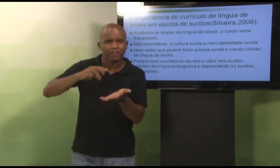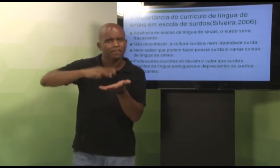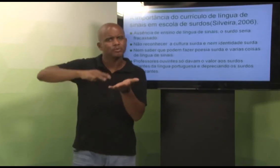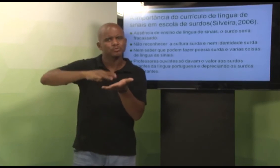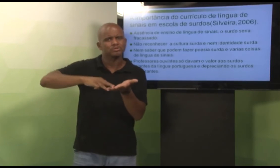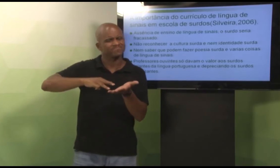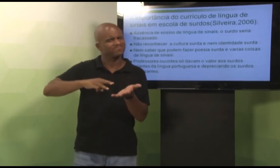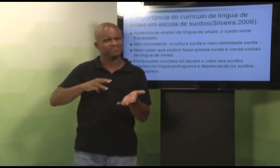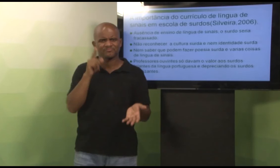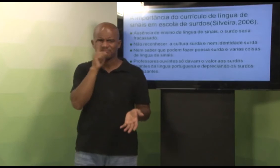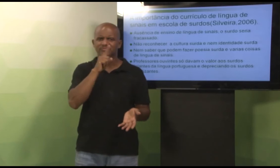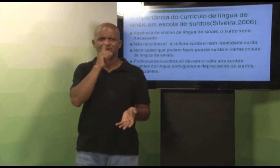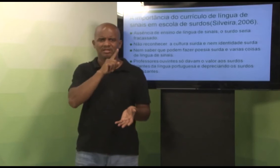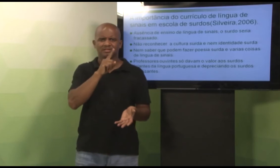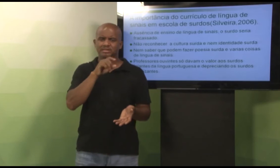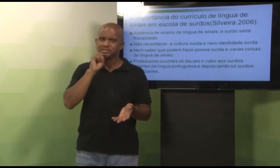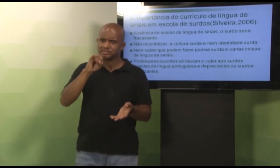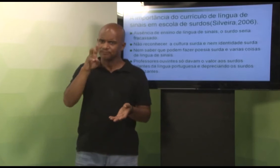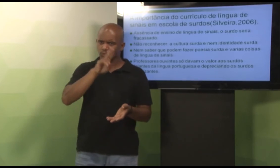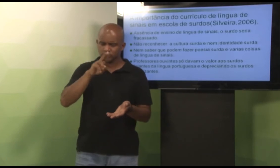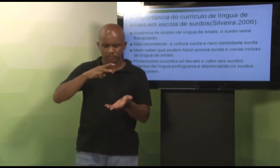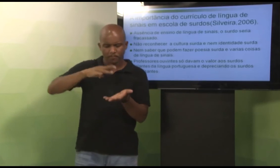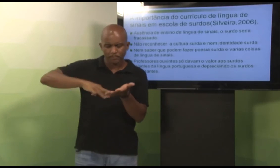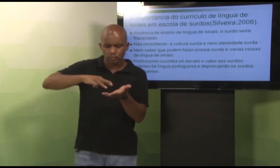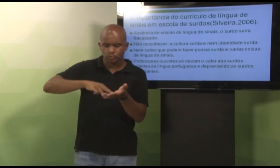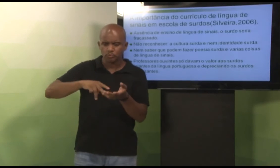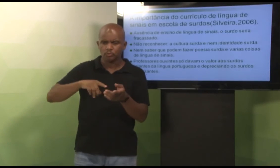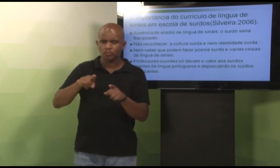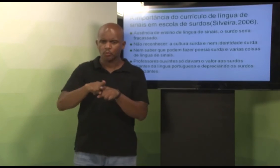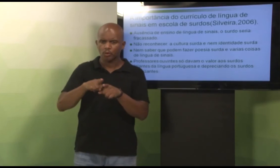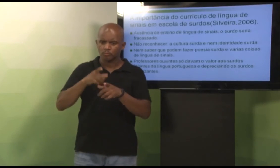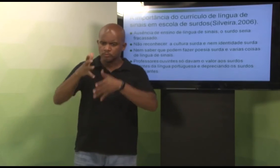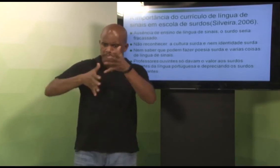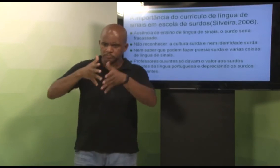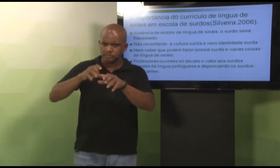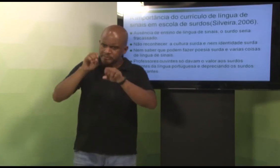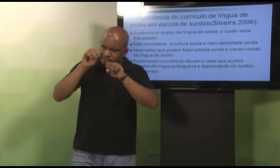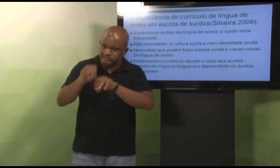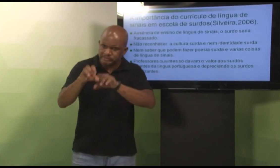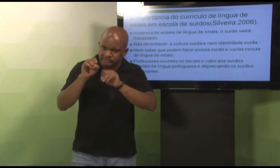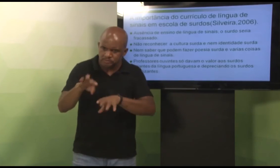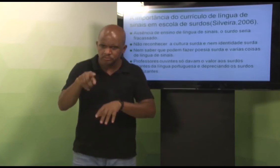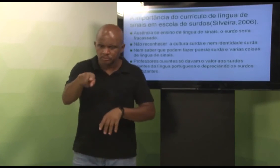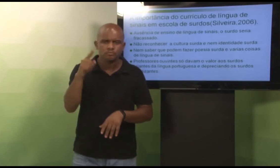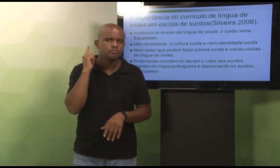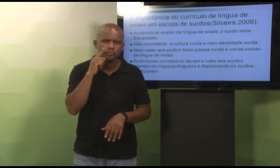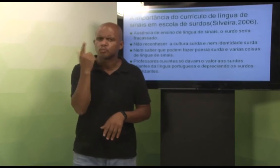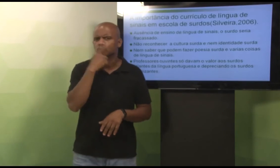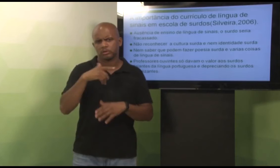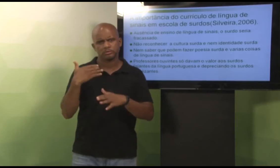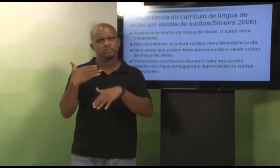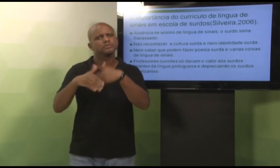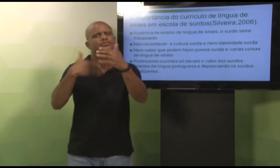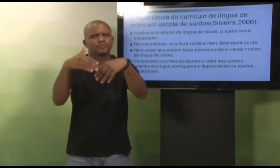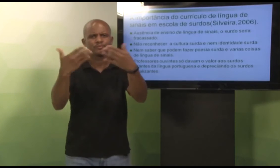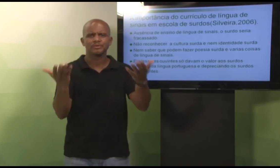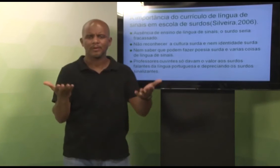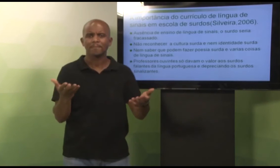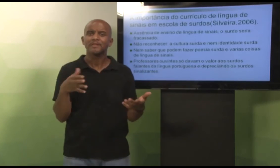a língua portuguesa, mas falar oralmente não. Isso é falho. O certo seria